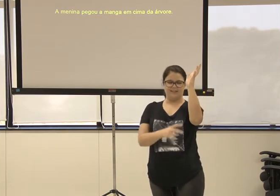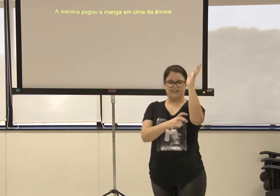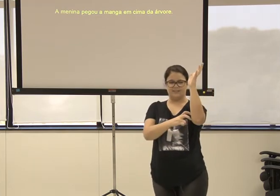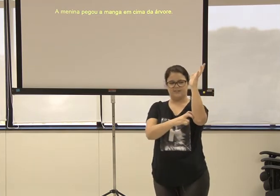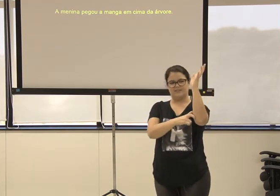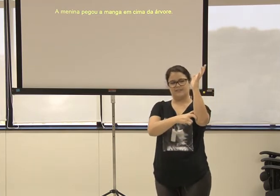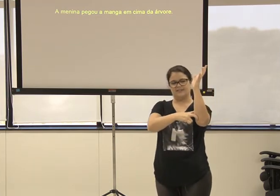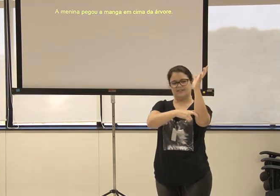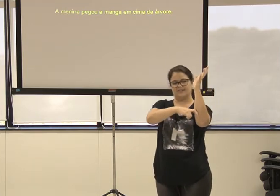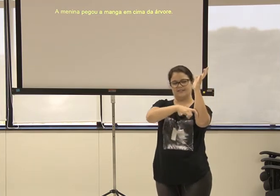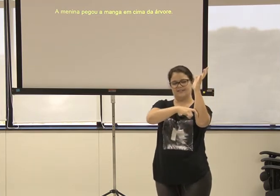Isso.